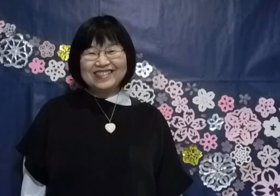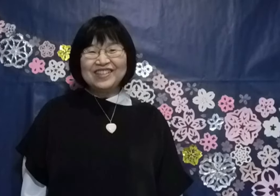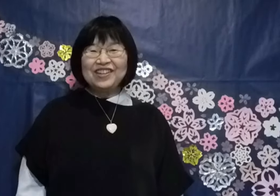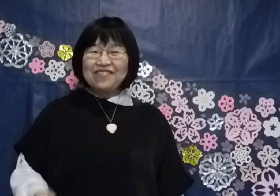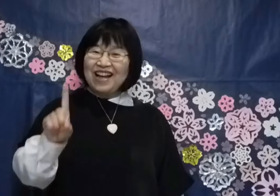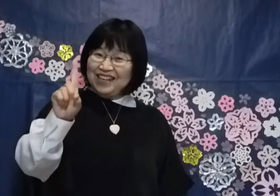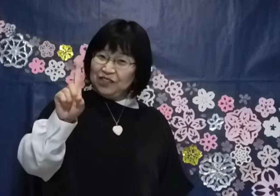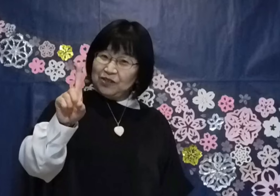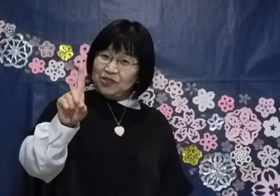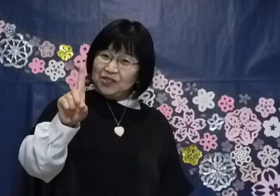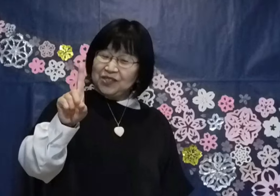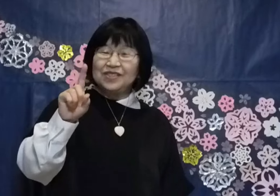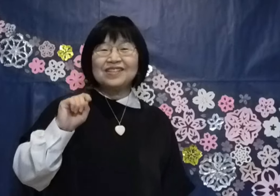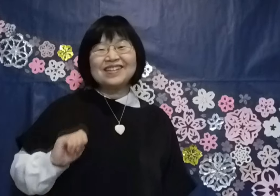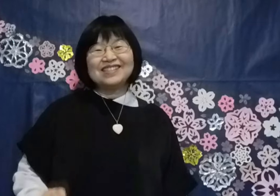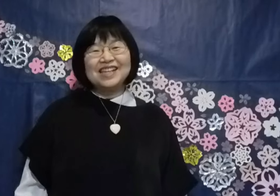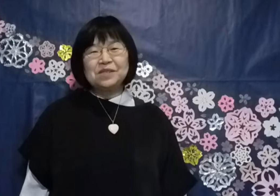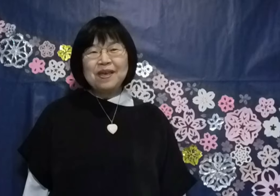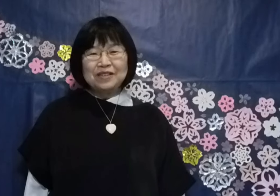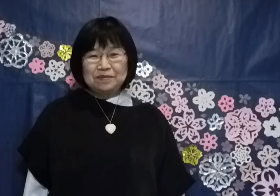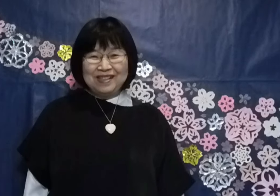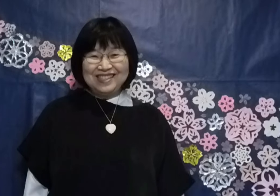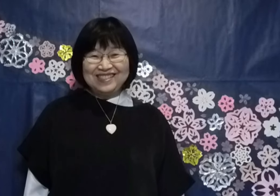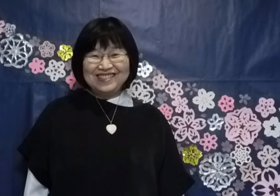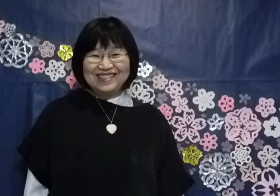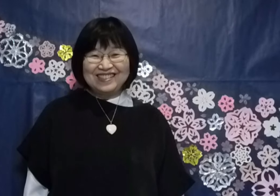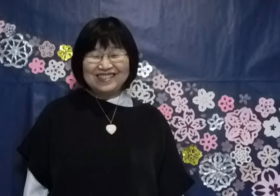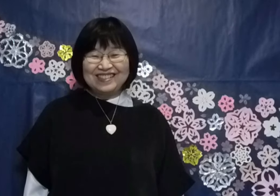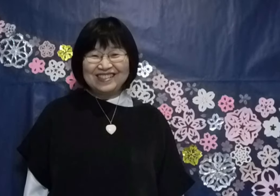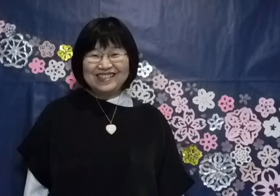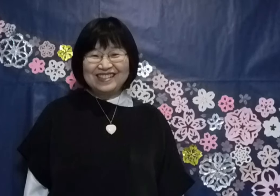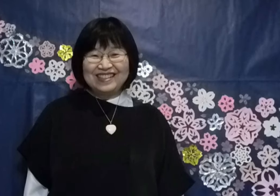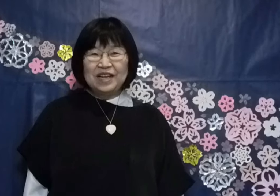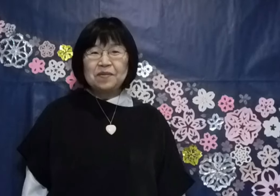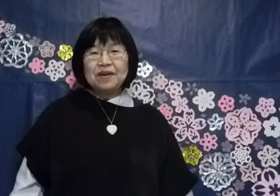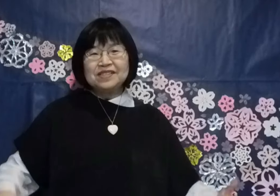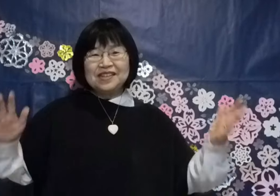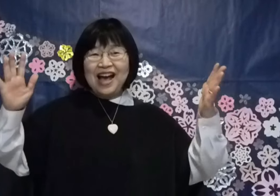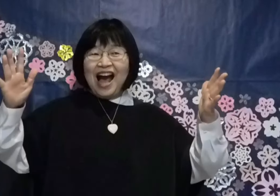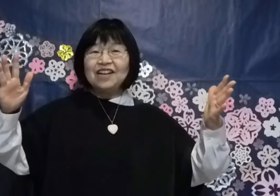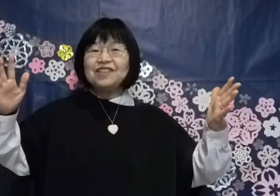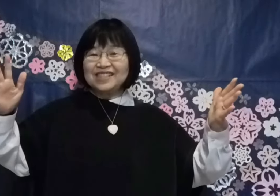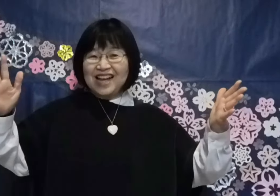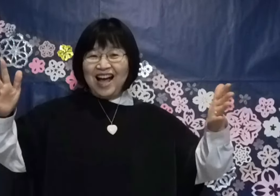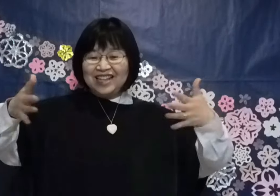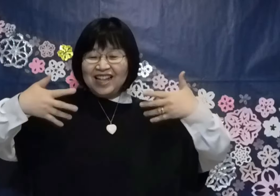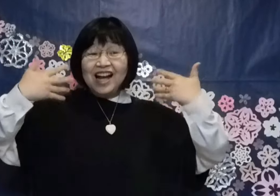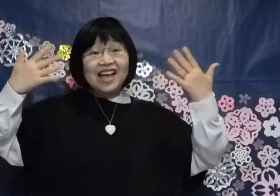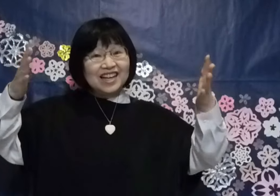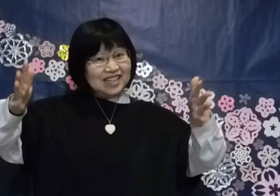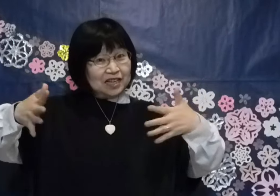それでは一つずつ説明をします。まず春ですが、暖かい風が来ます